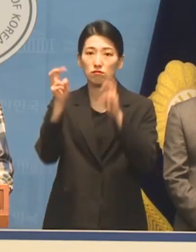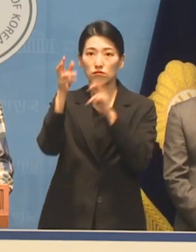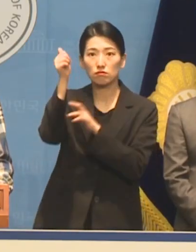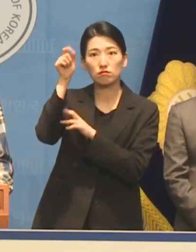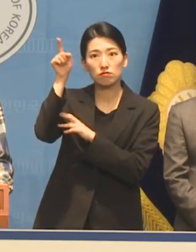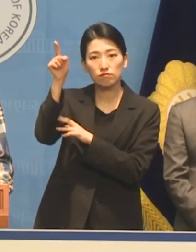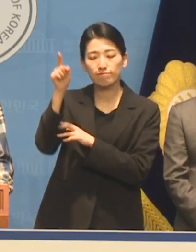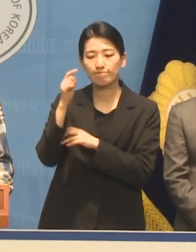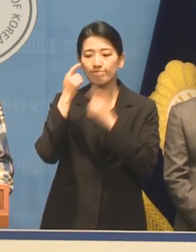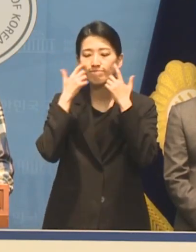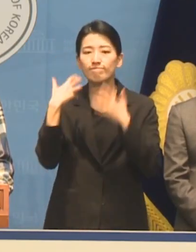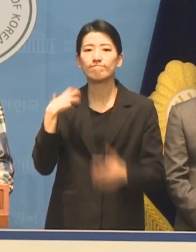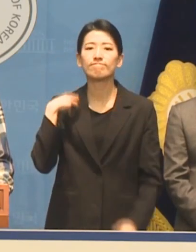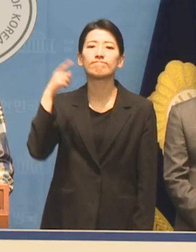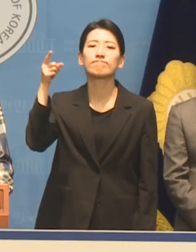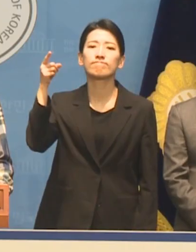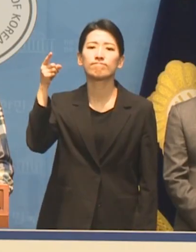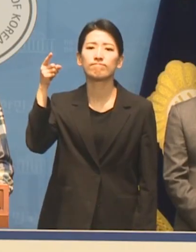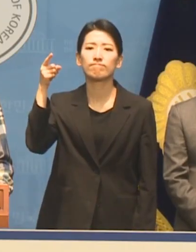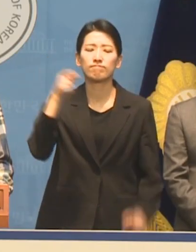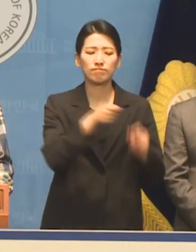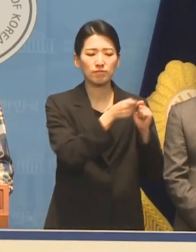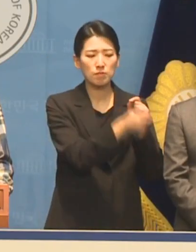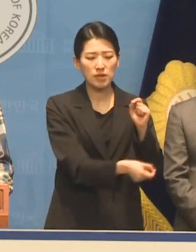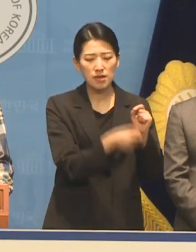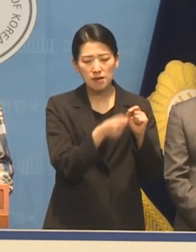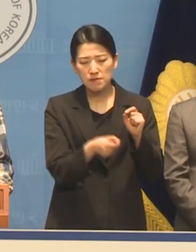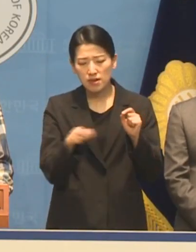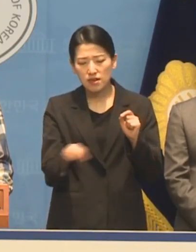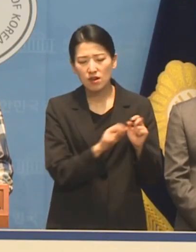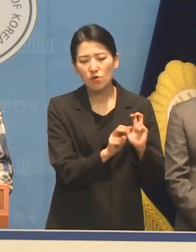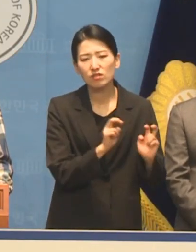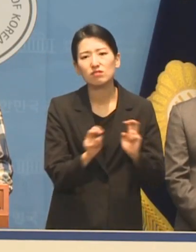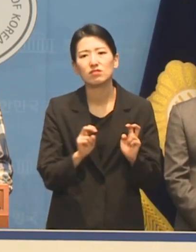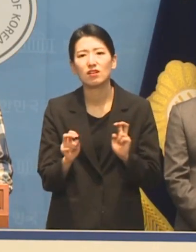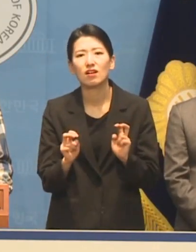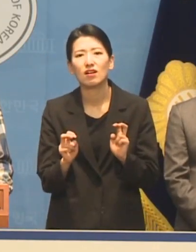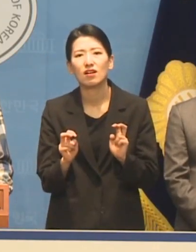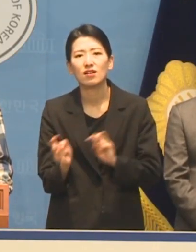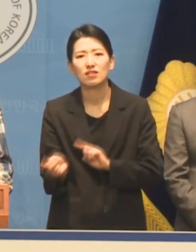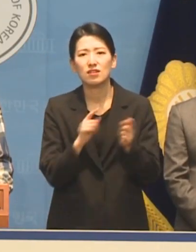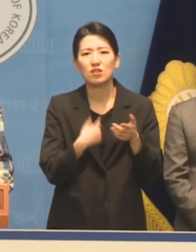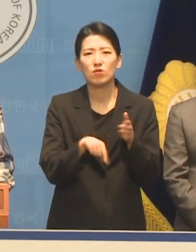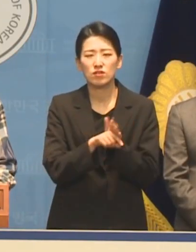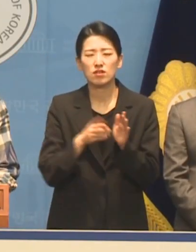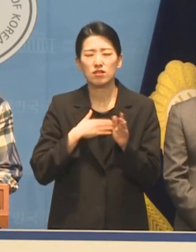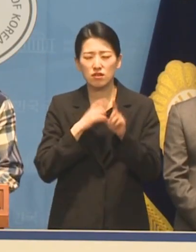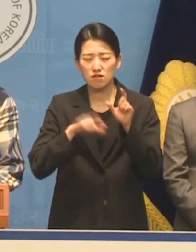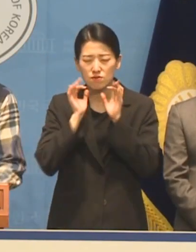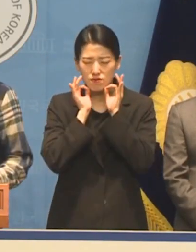3사도 다시 일어설 수 있도록 마지막까지 함께 투쟁하겠습니다. 감사합니다.